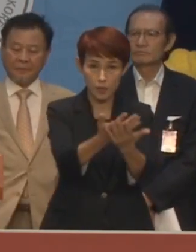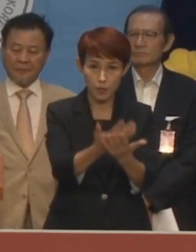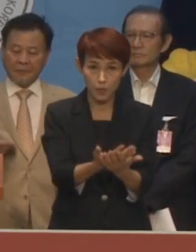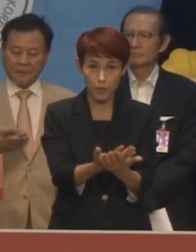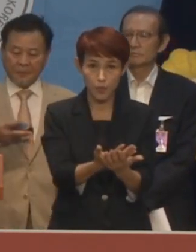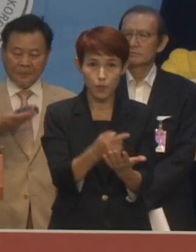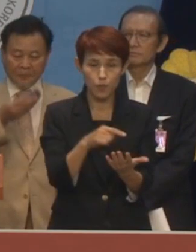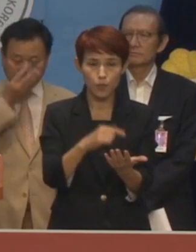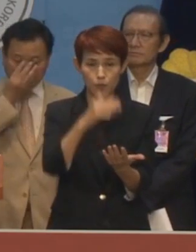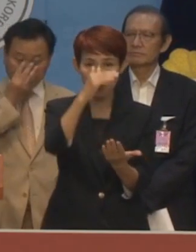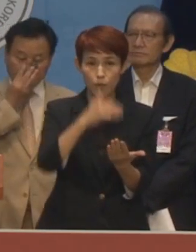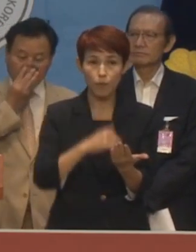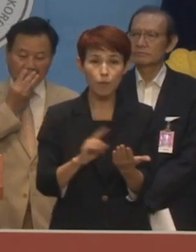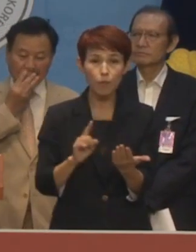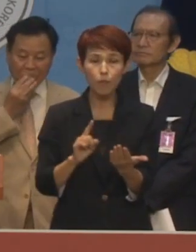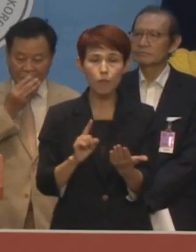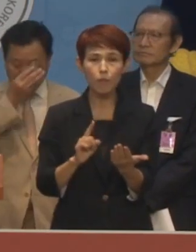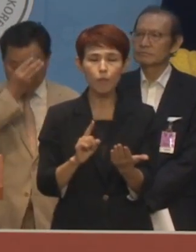보도자료에는 이렇게 되어 있습니다.